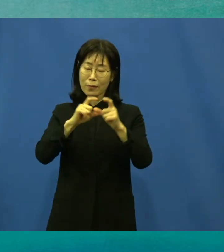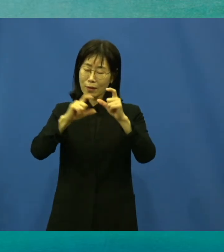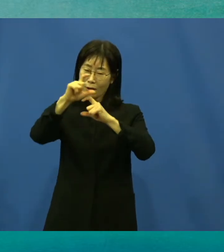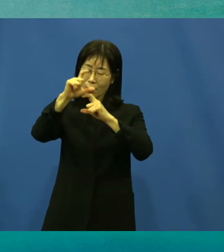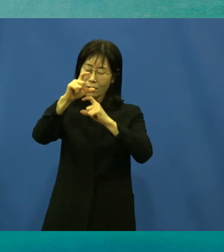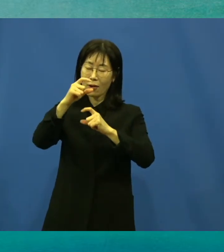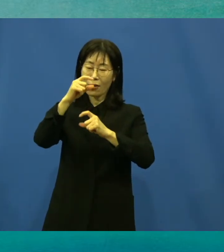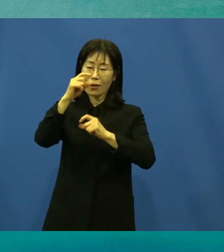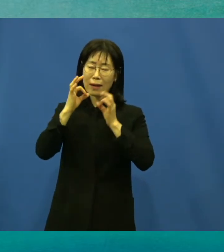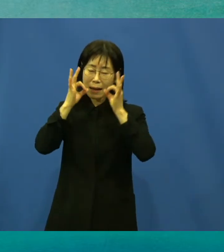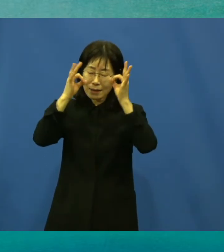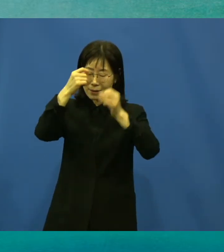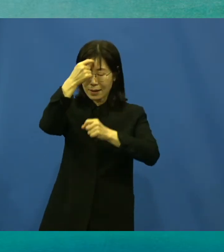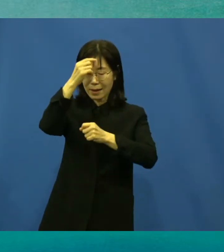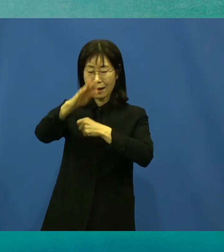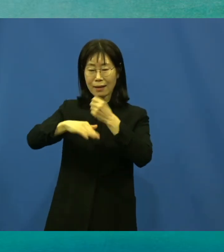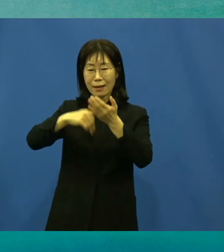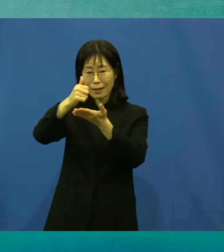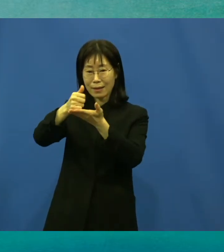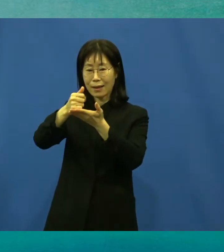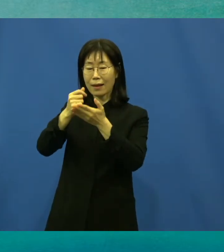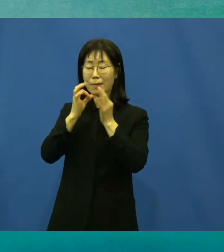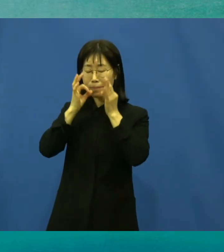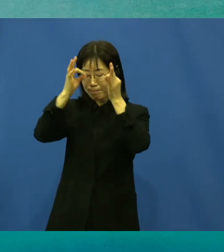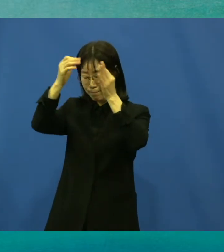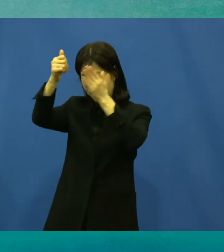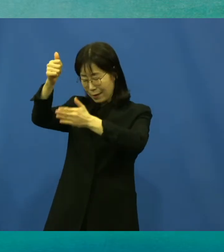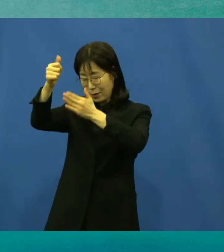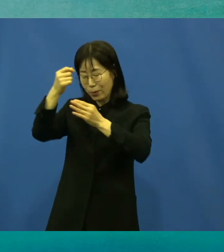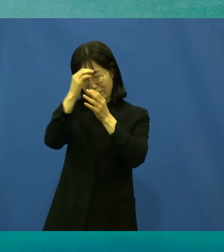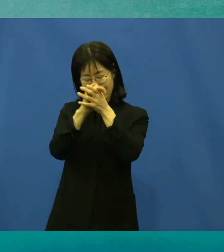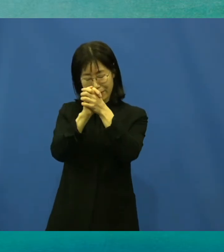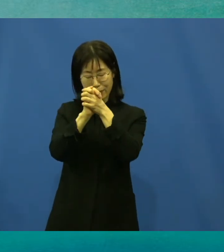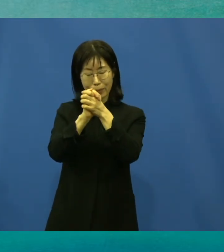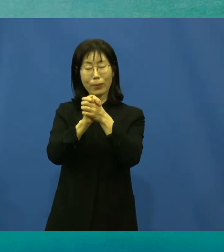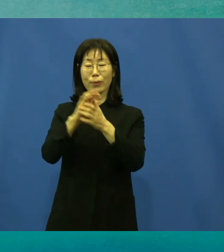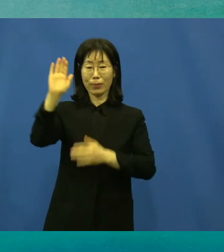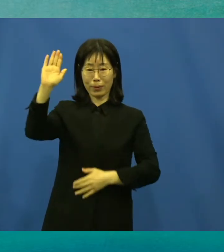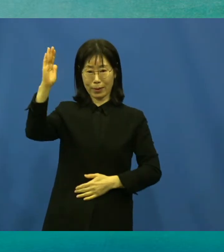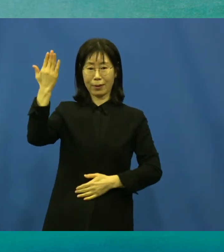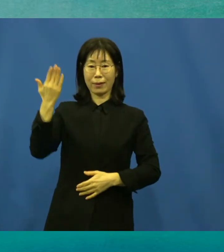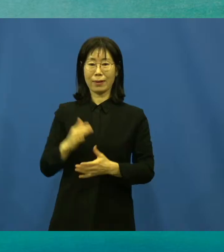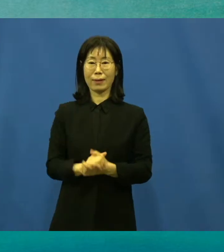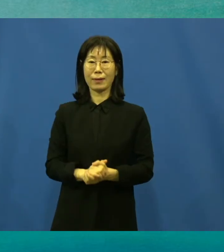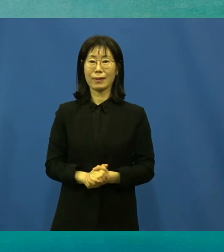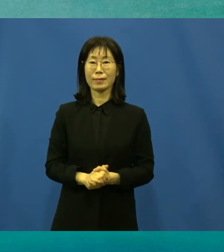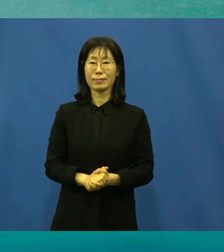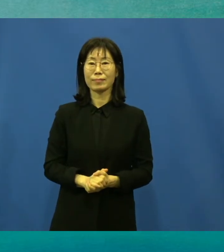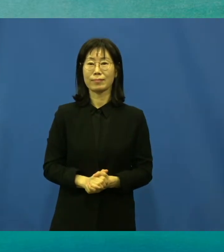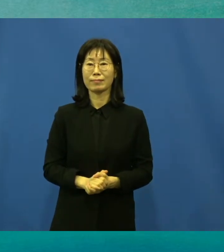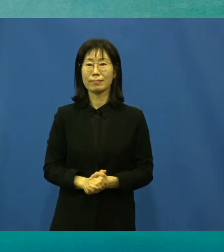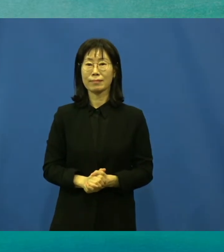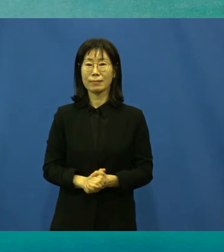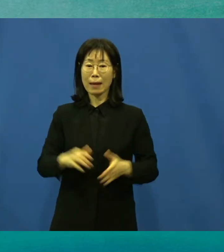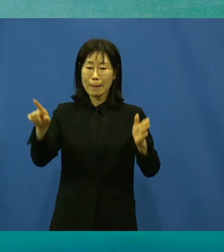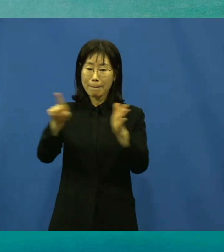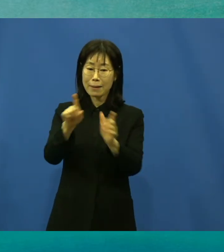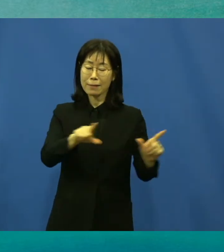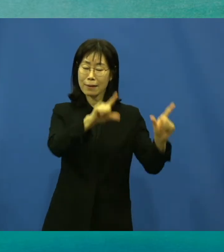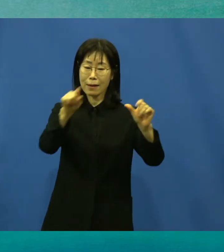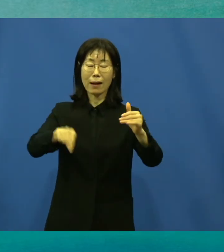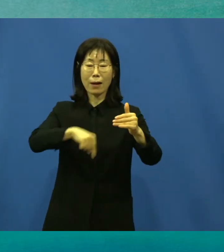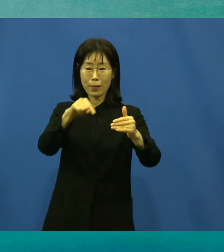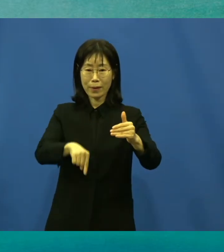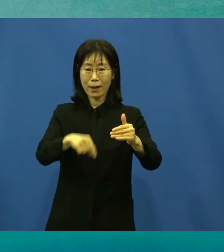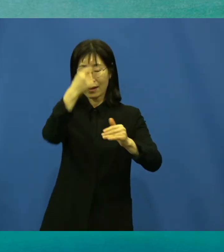기도의 비밀을 아는 사람들이죠. 신앙에서 기도를 떼내어 보십시오. 기도를 한번 떼내면, 우리의 신앙생활에서